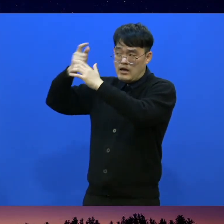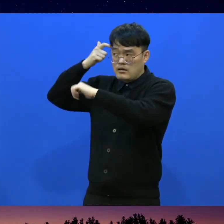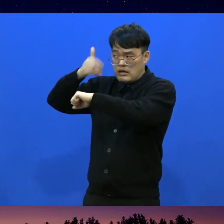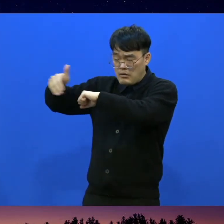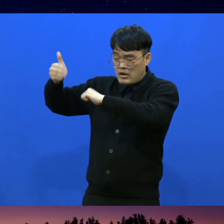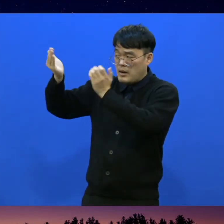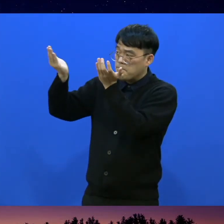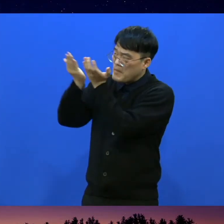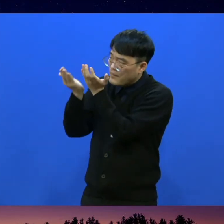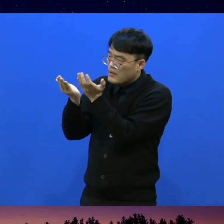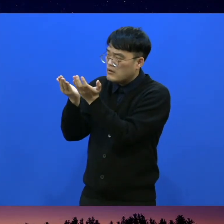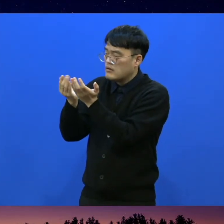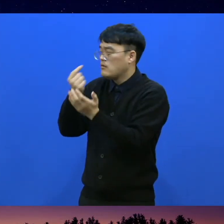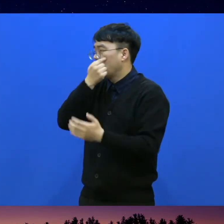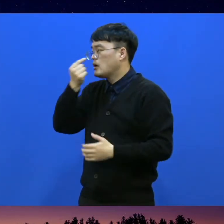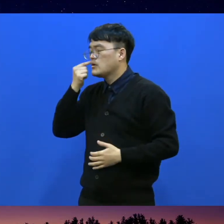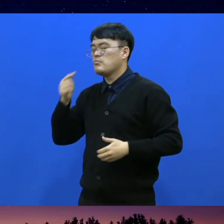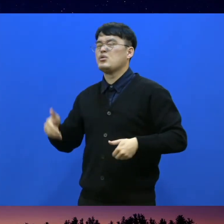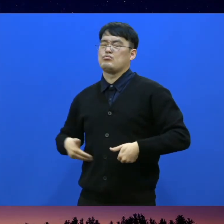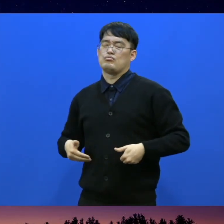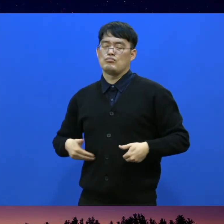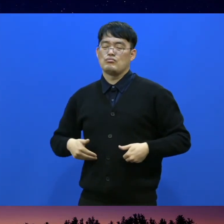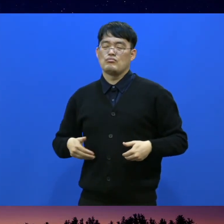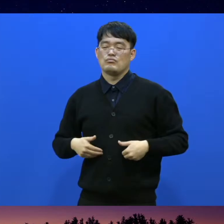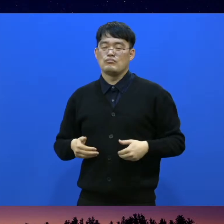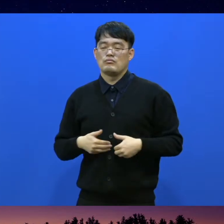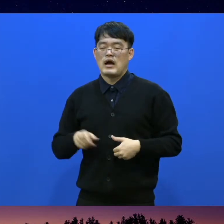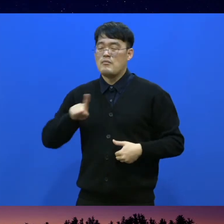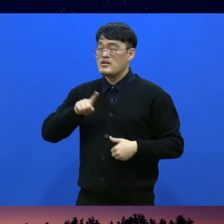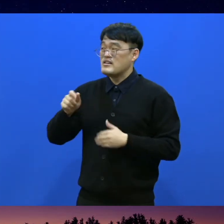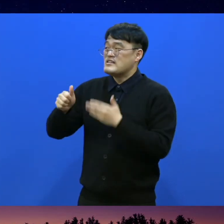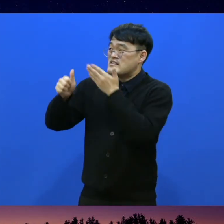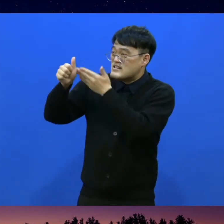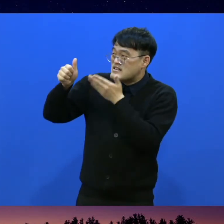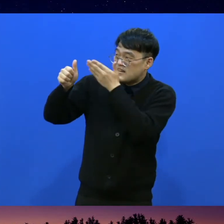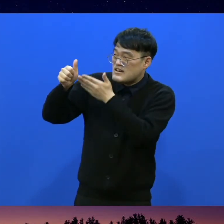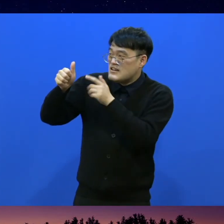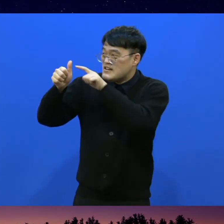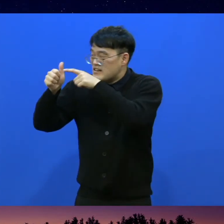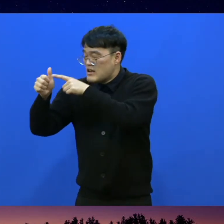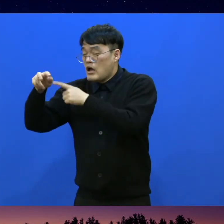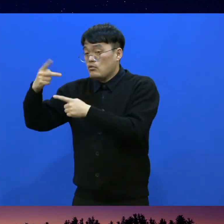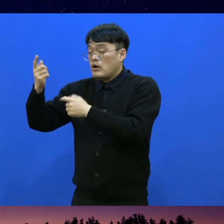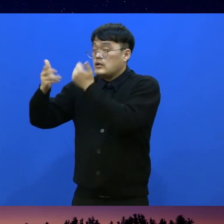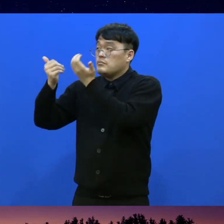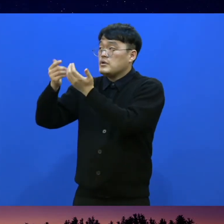뜻에 어긋나면 응답은 안 돼요. 하나님의 원하심이 우리의